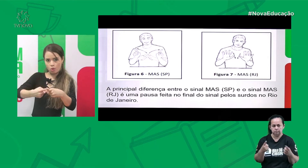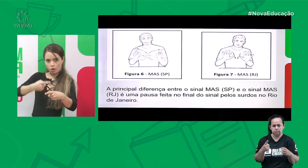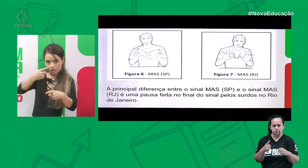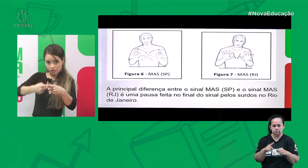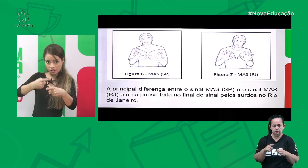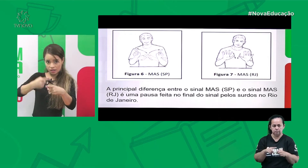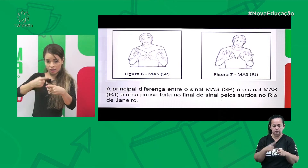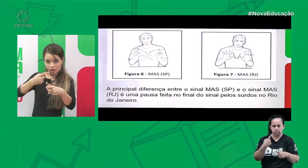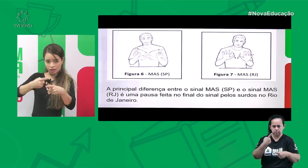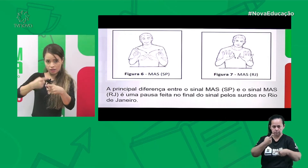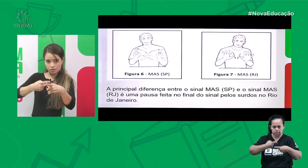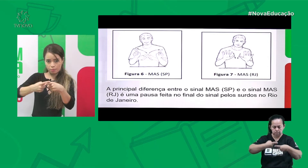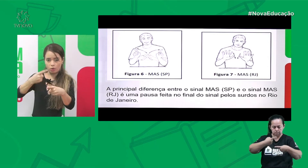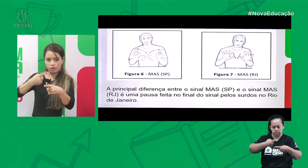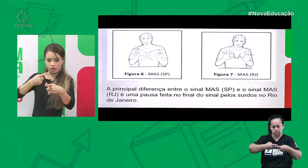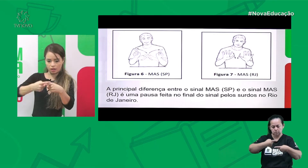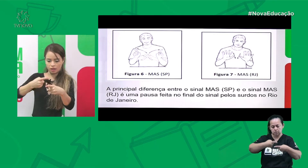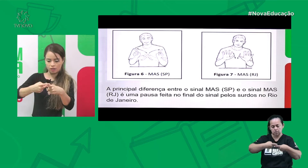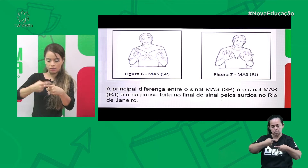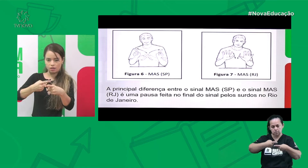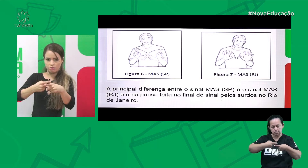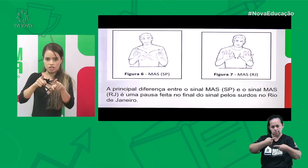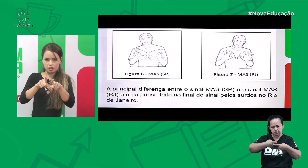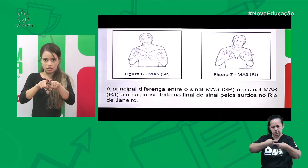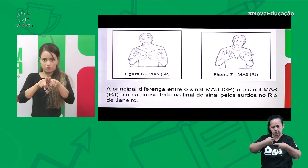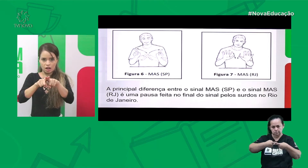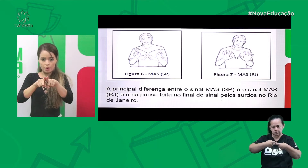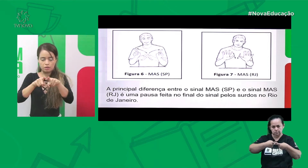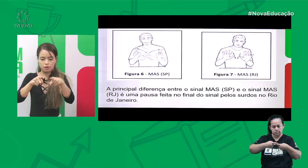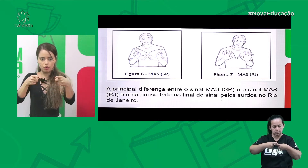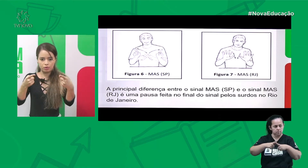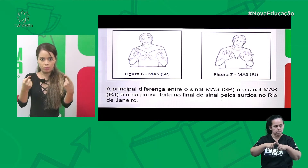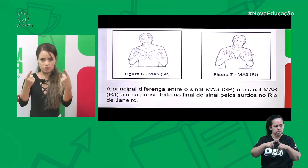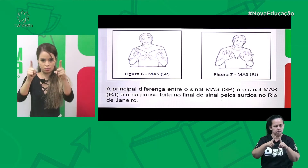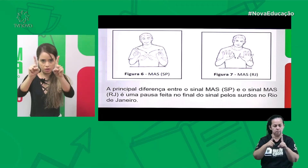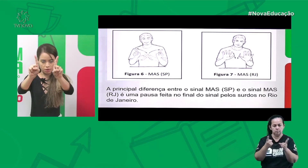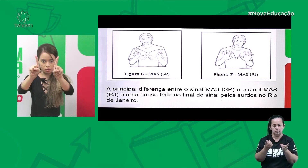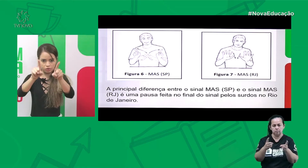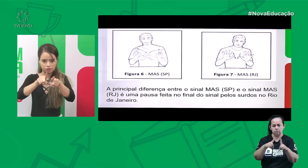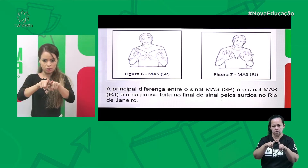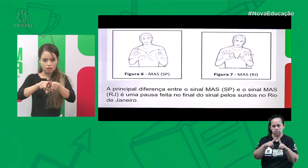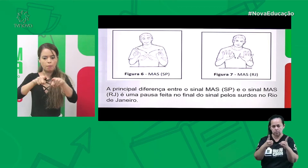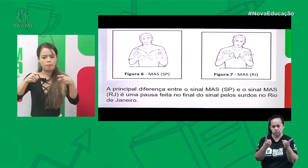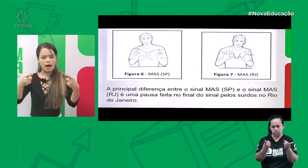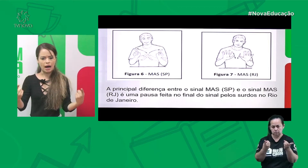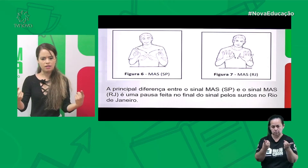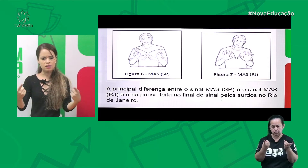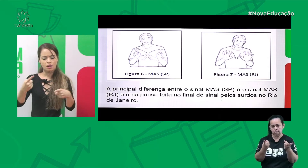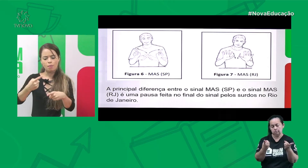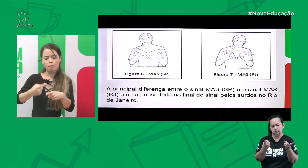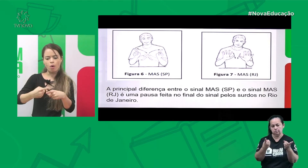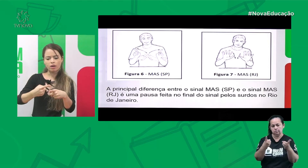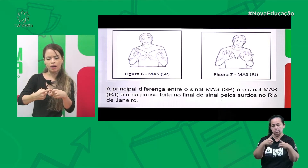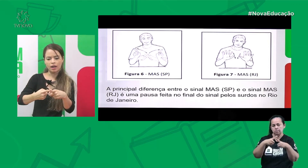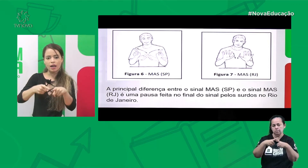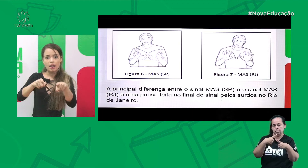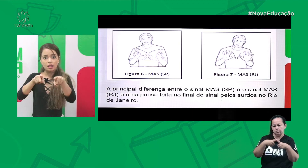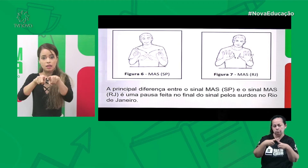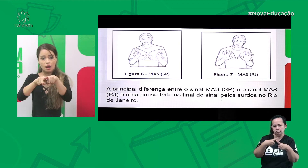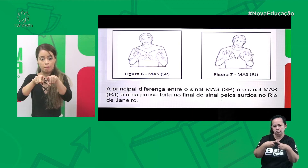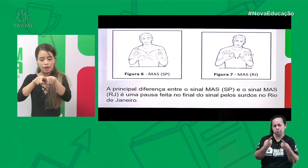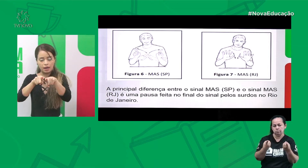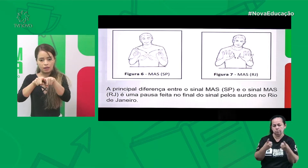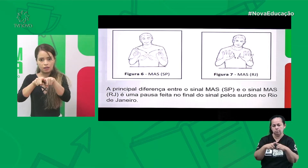é porque. Veja que já tem a mesma configuração de mãos, mas